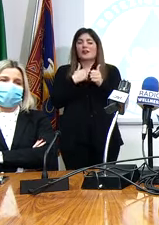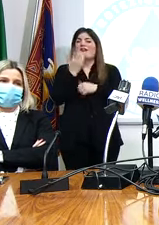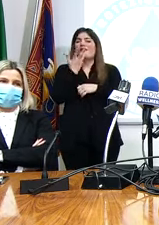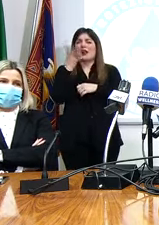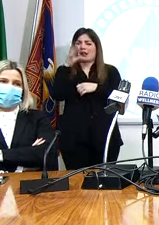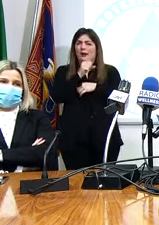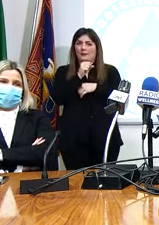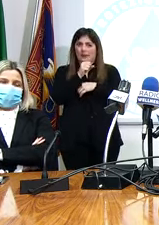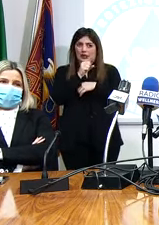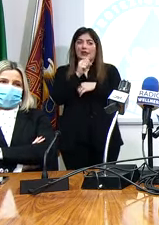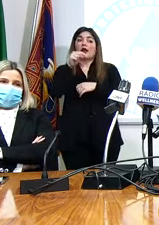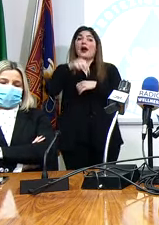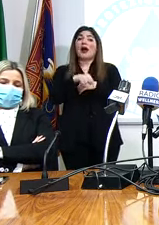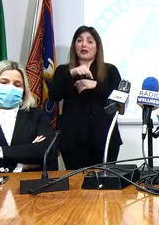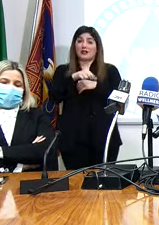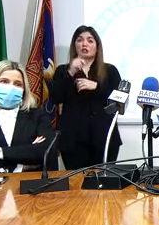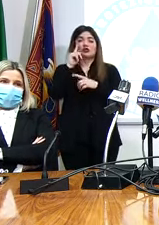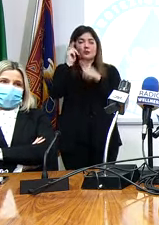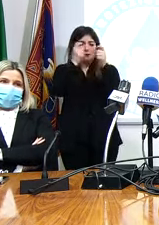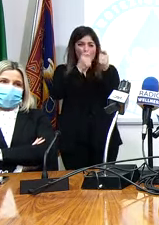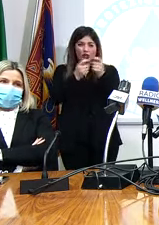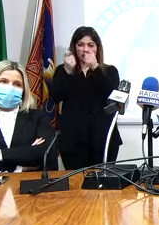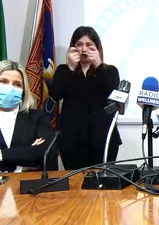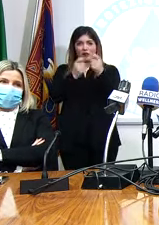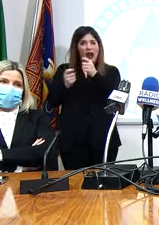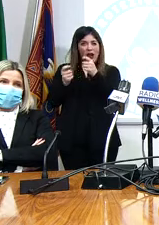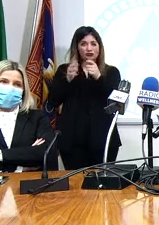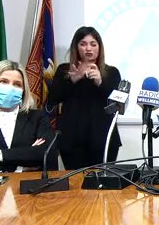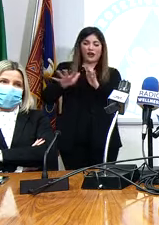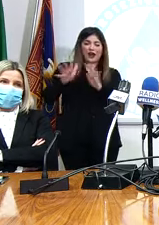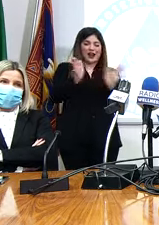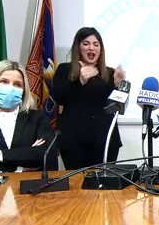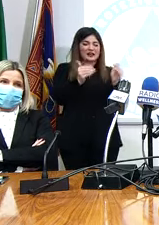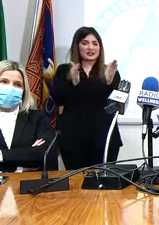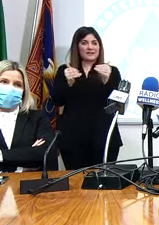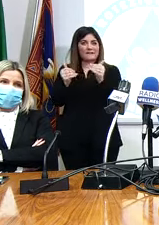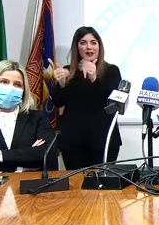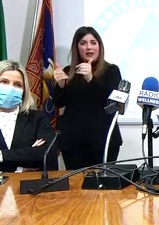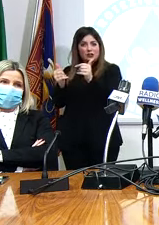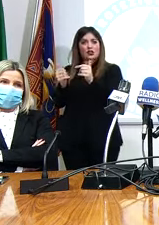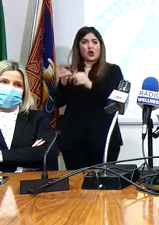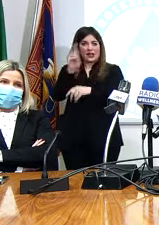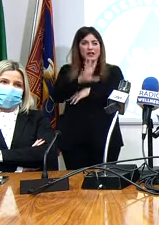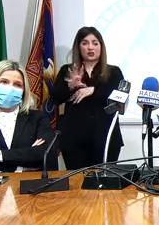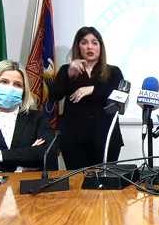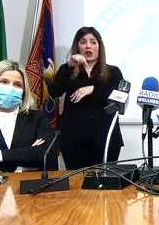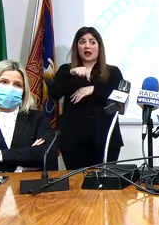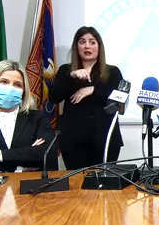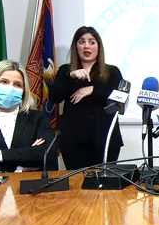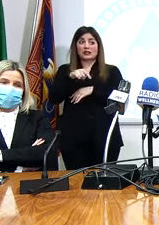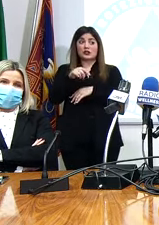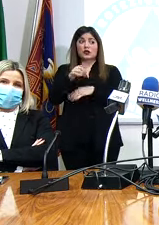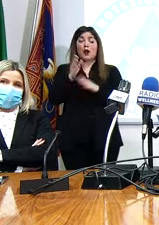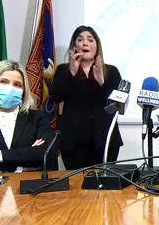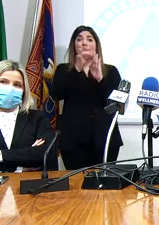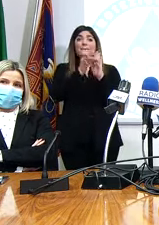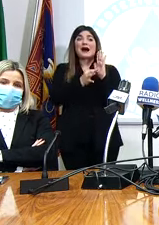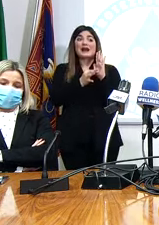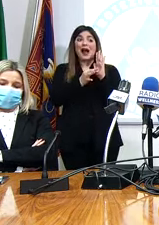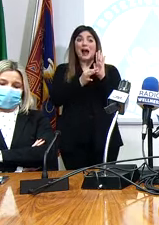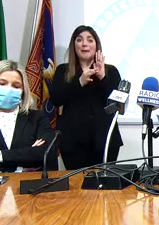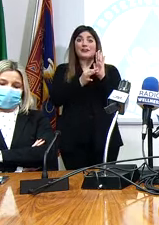di riclassificazioni delle regioni non sia più tenuto in considerazione il parametro dell'incidenza, cioè il numero di positivi per